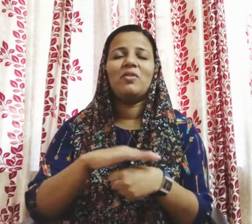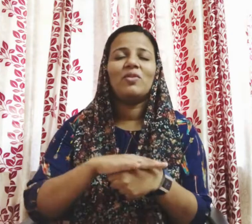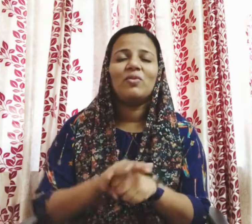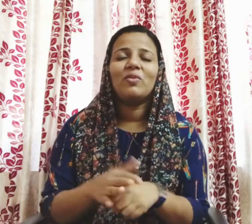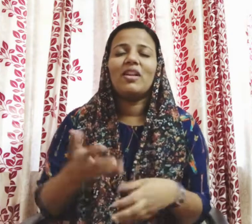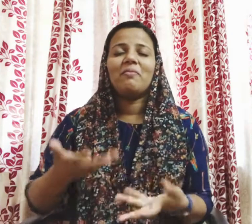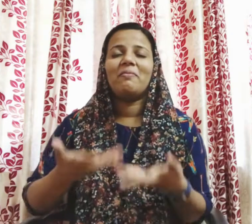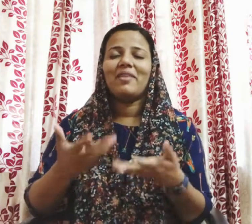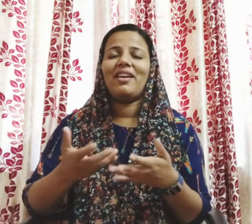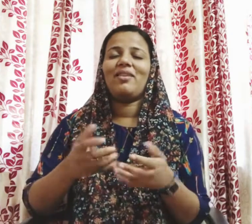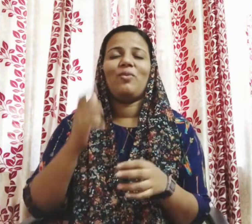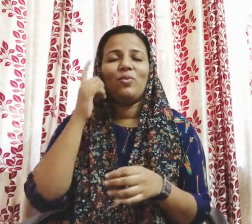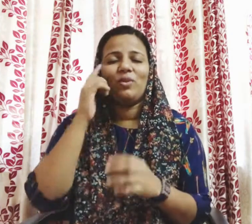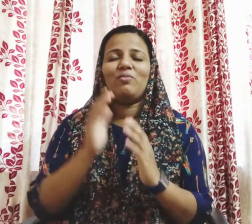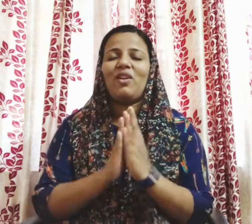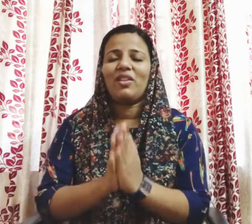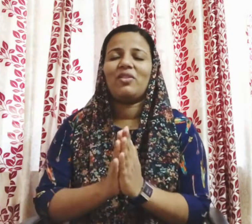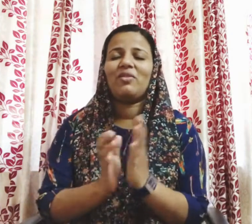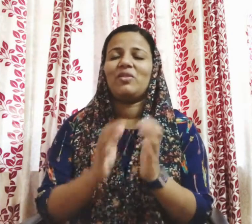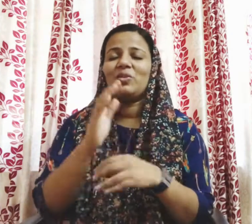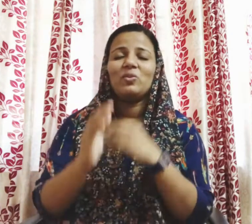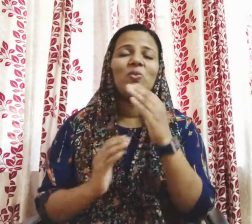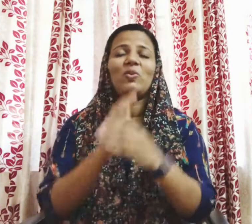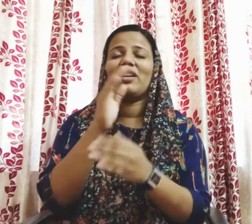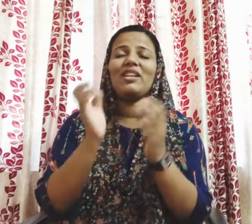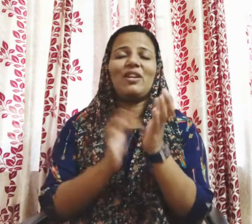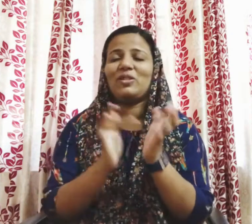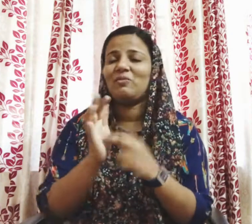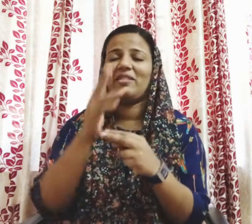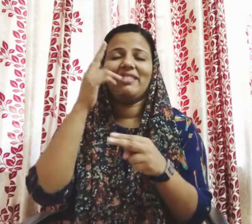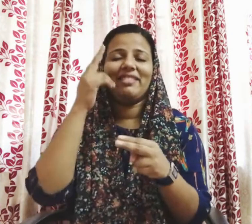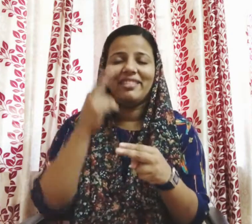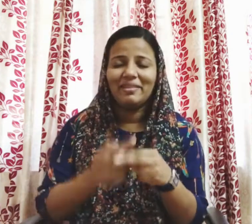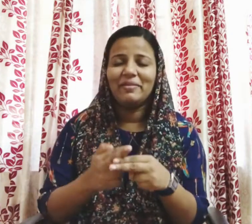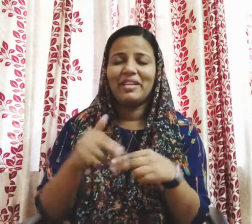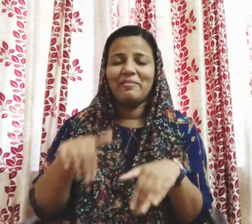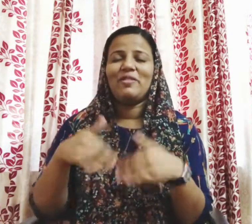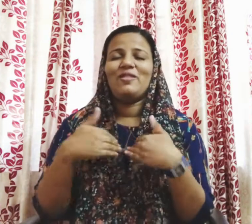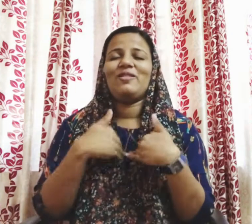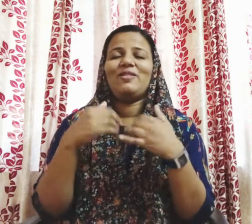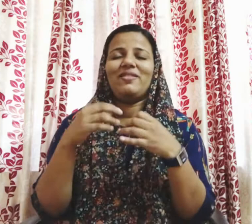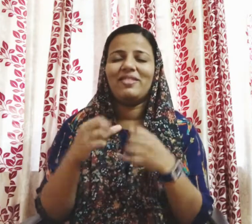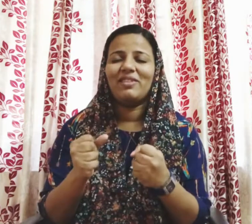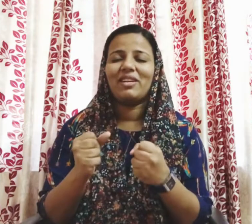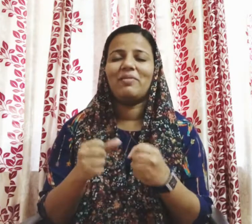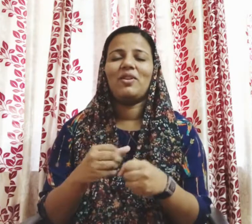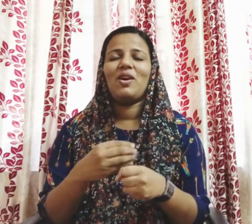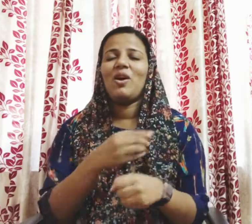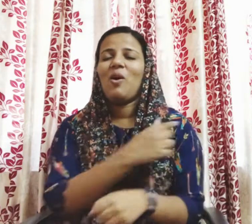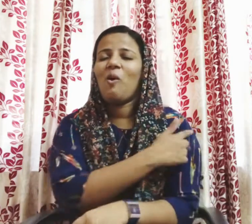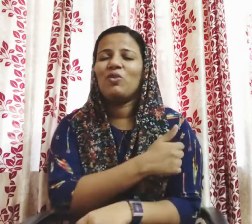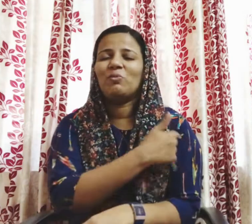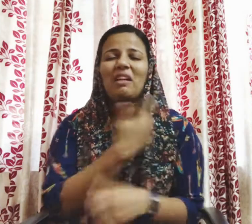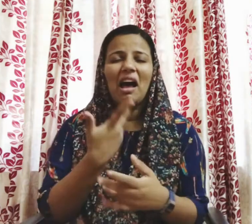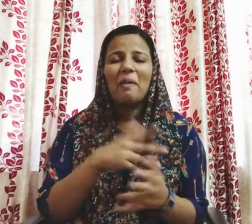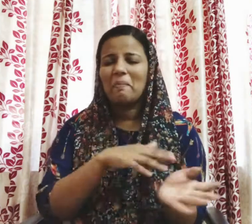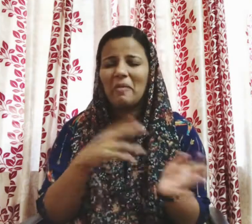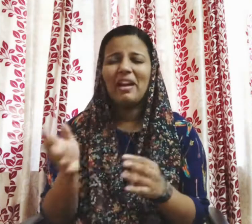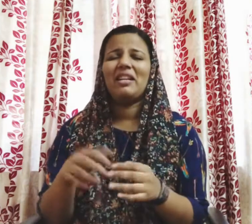സൗഖ്യമാകട്ടെ. കൊറോണയാൽ ഭാരപ്പെടുന്നവർക്ക് വേണ്ടി പ്രാർത്ഥിക്കുന്നു. സ്വർഗത്തിനും ഭൂമിക്കുന്ന അതിനായി യേശു ക്രിസ്തുവിൻ്റെ നാമത്തിൽ അവർ സൗഖ്യമാകട്ടെ. അവർ ഹോസ്പിറ്റലുകൾ വിടട്ടെ.